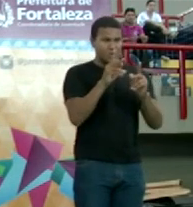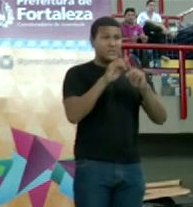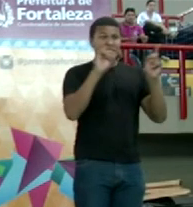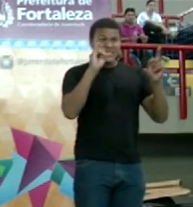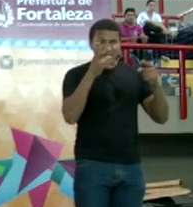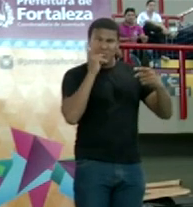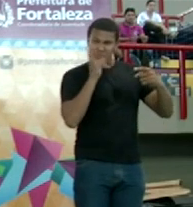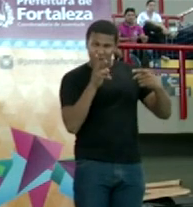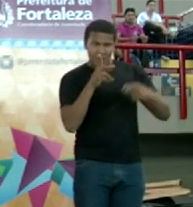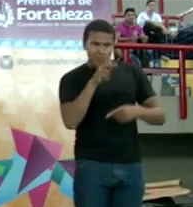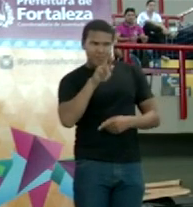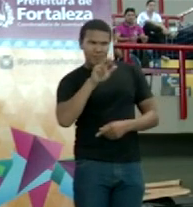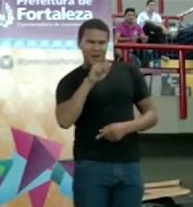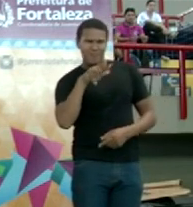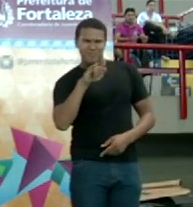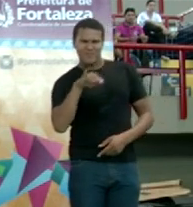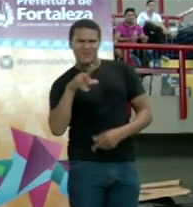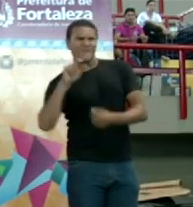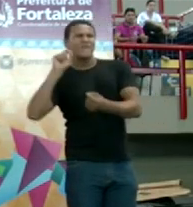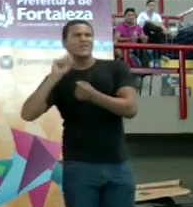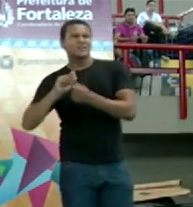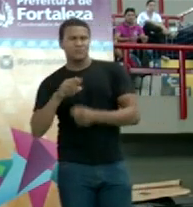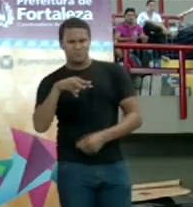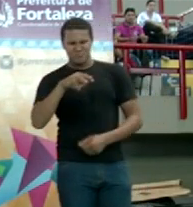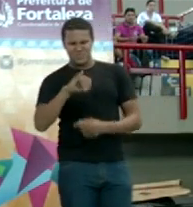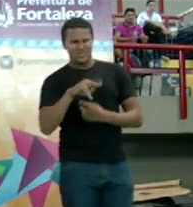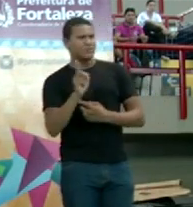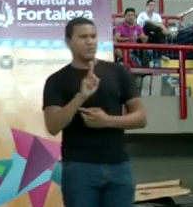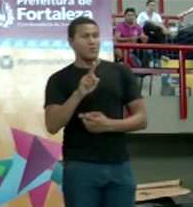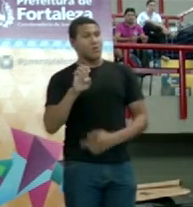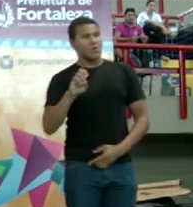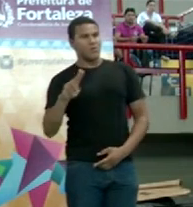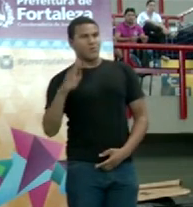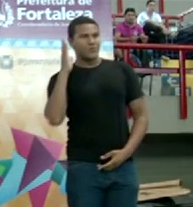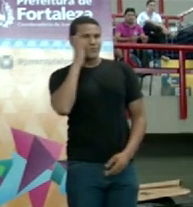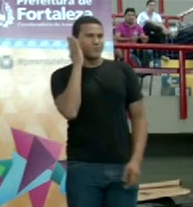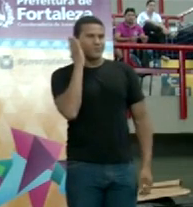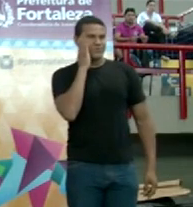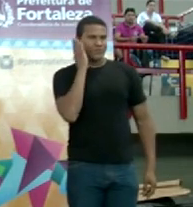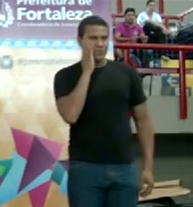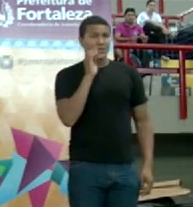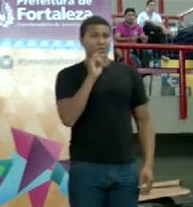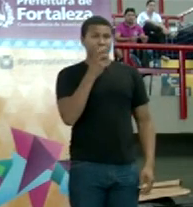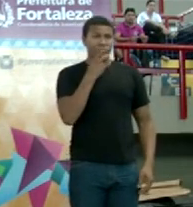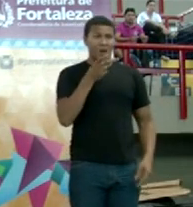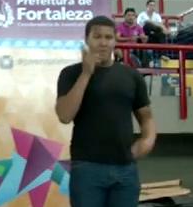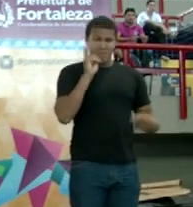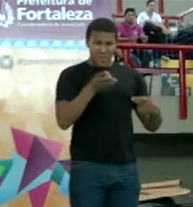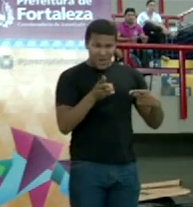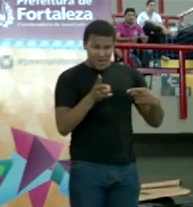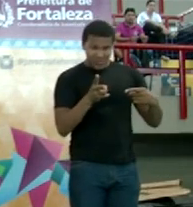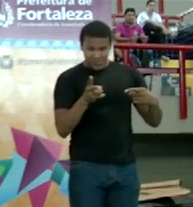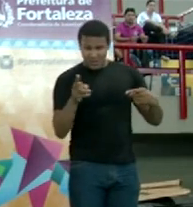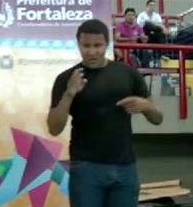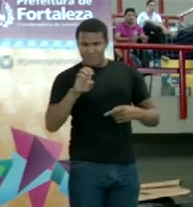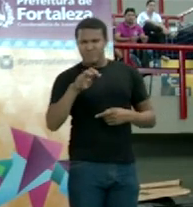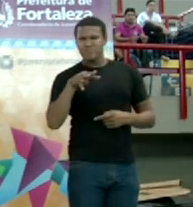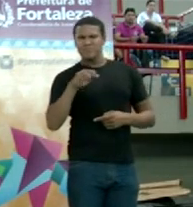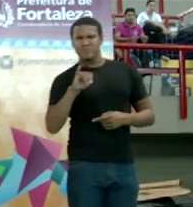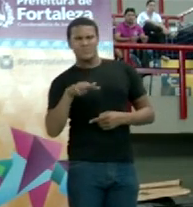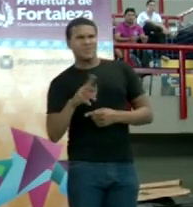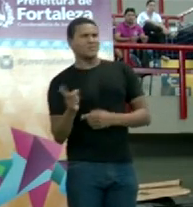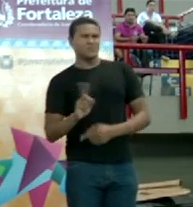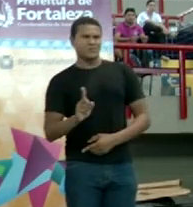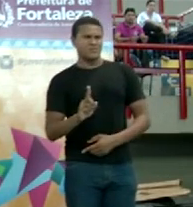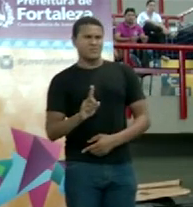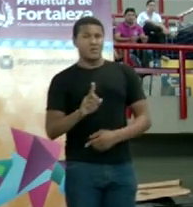meu professor pediu para eu falar, tá? Para eu. Se você continuar com o verbo. Agora, se